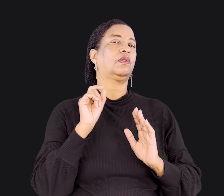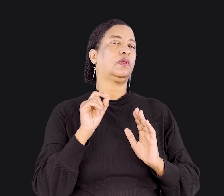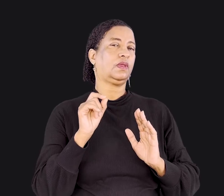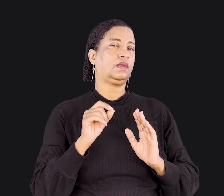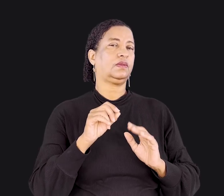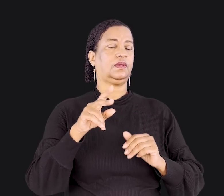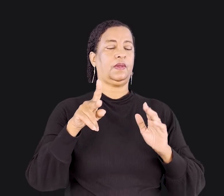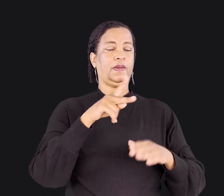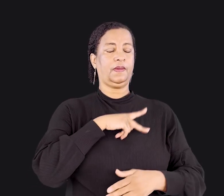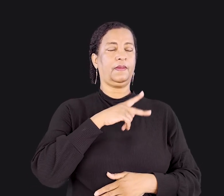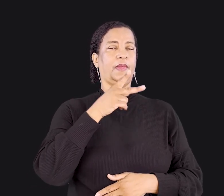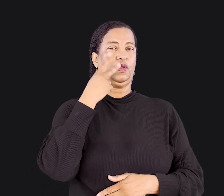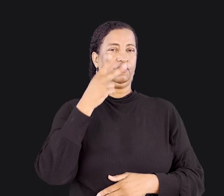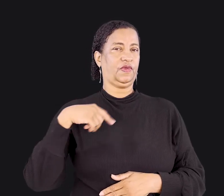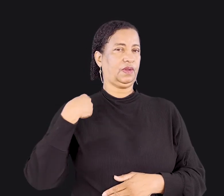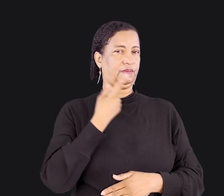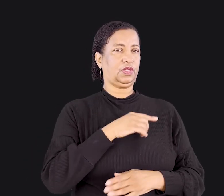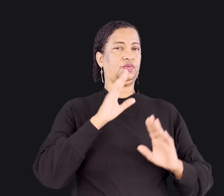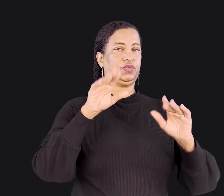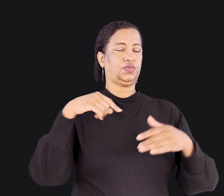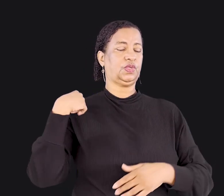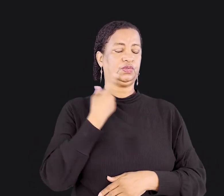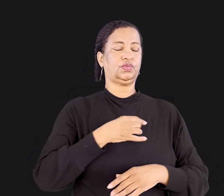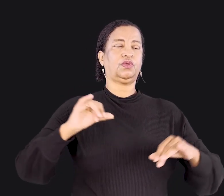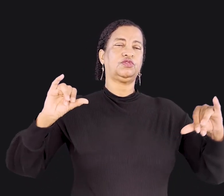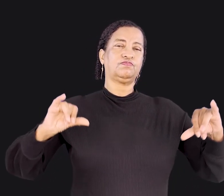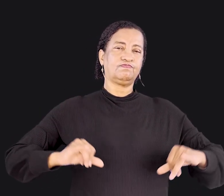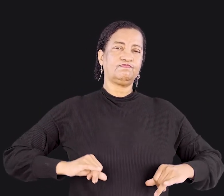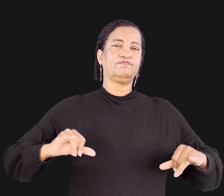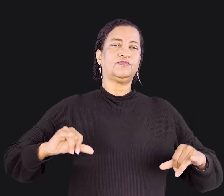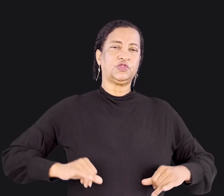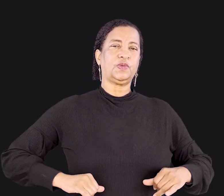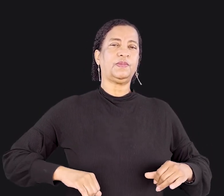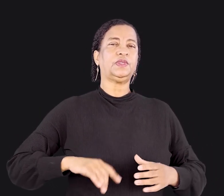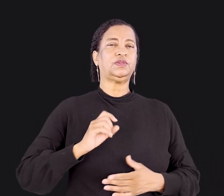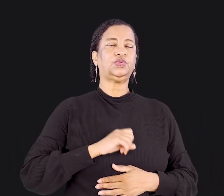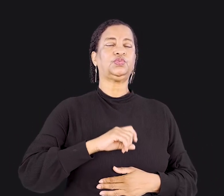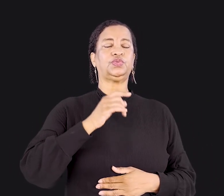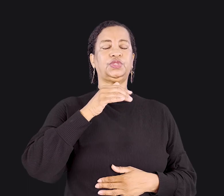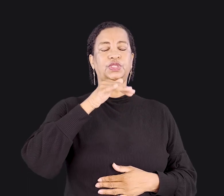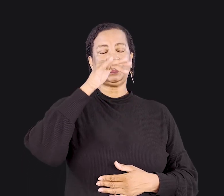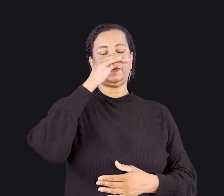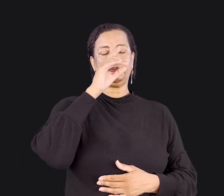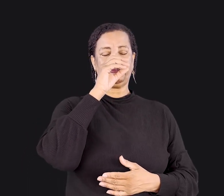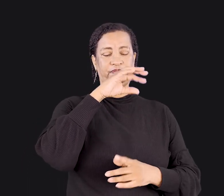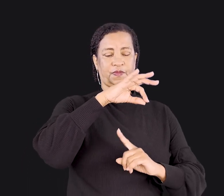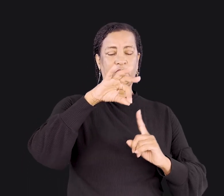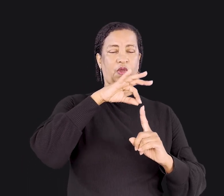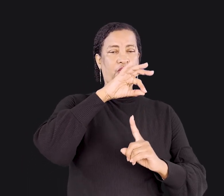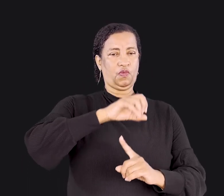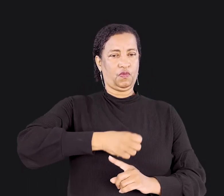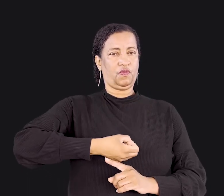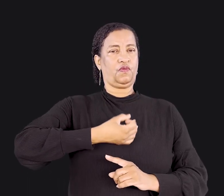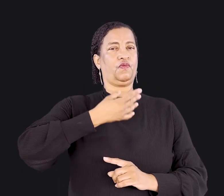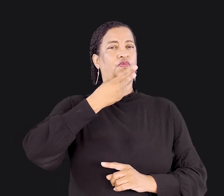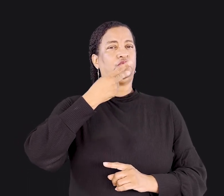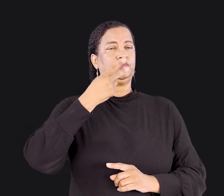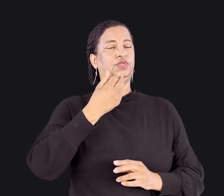passagem, Paulo nos fala que quando estamos sofrendo e exalando o fruto do Espírito, assim como a flor exala o seu perfume, somos